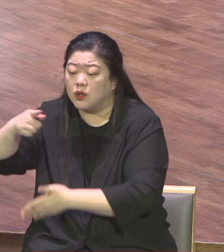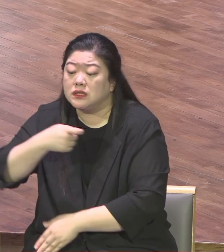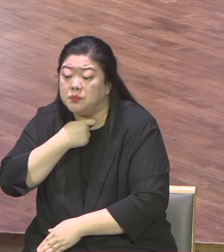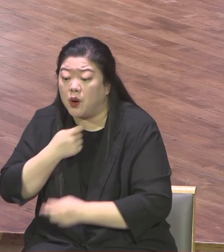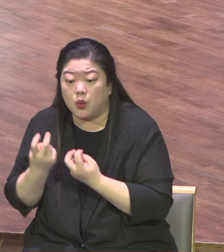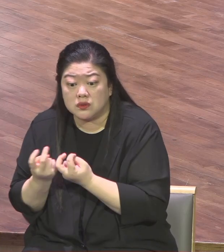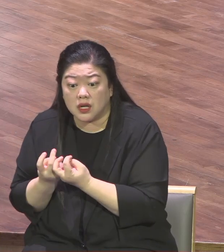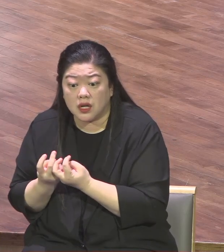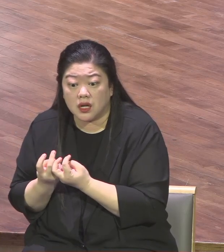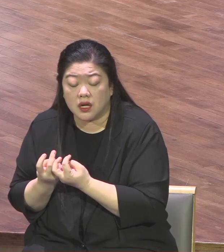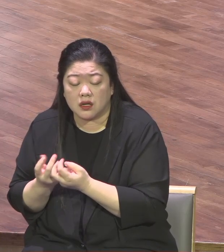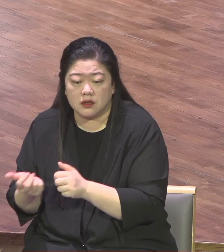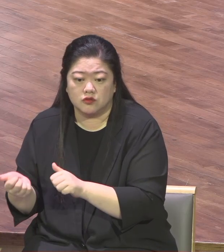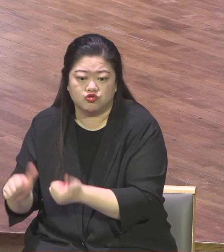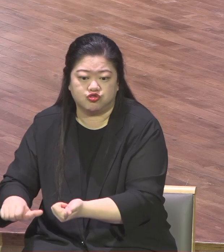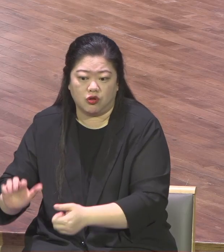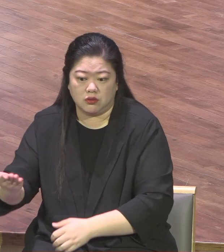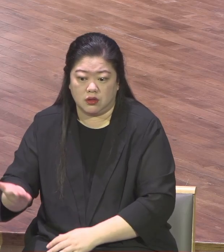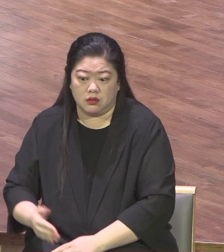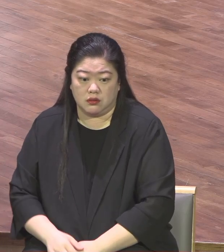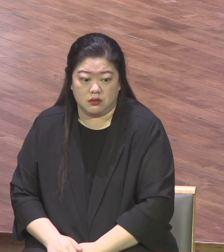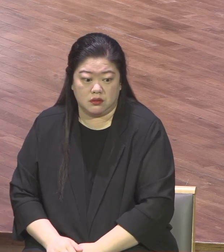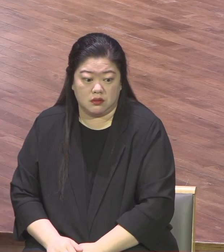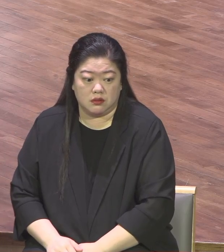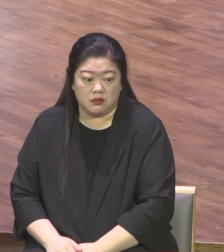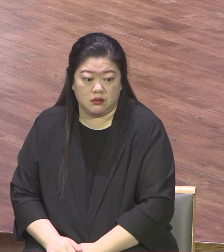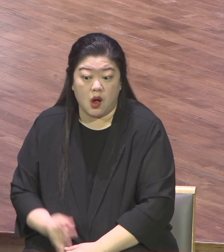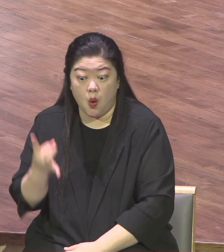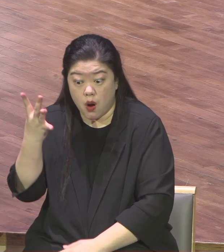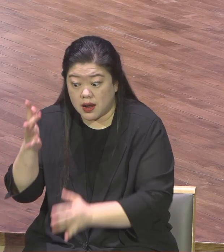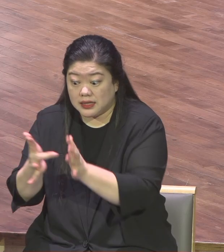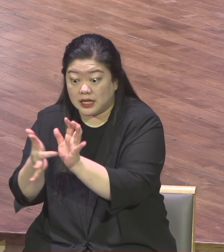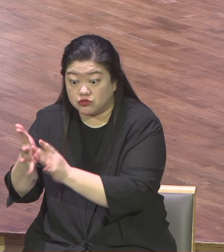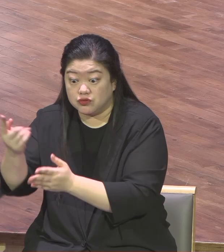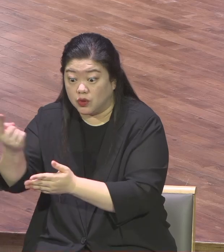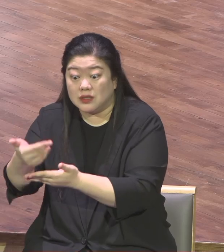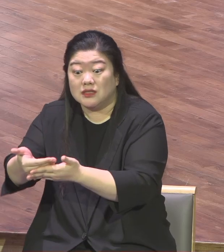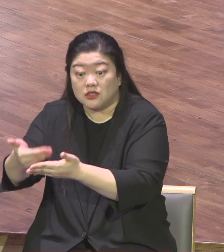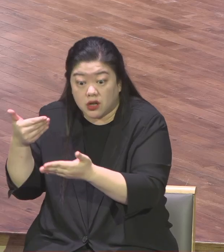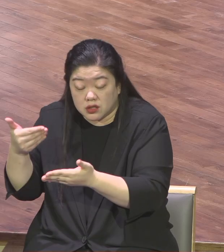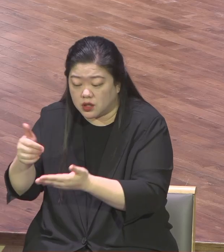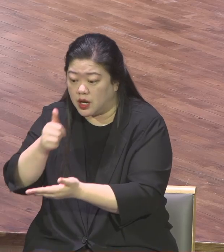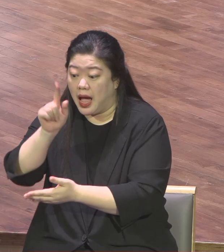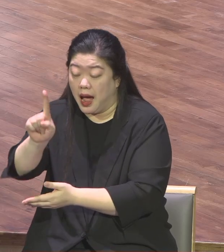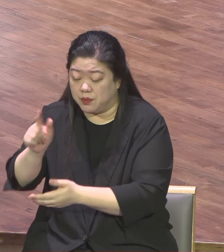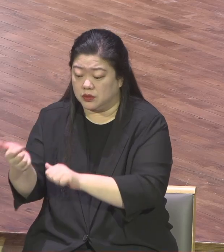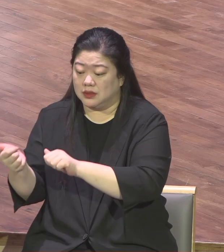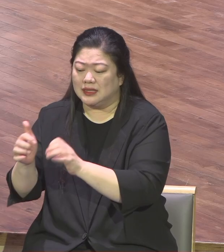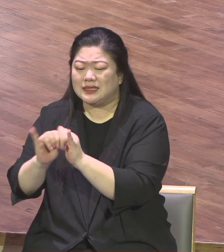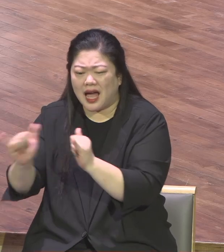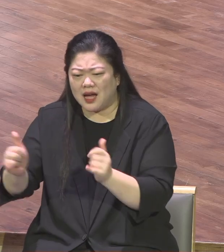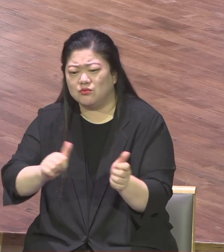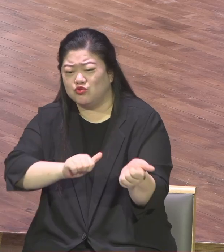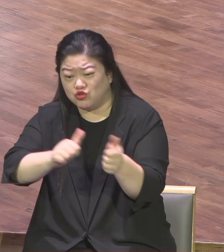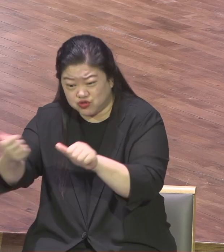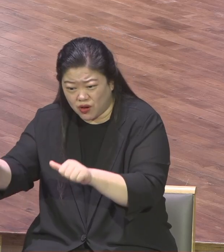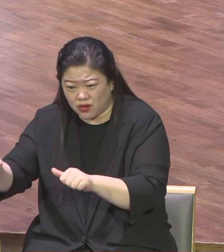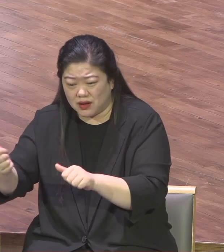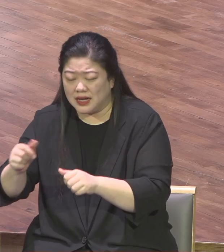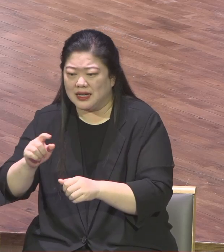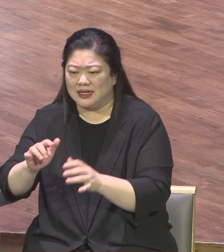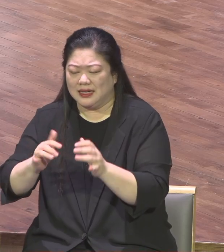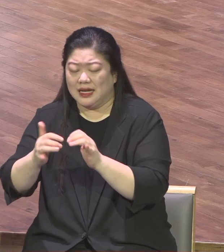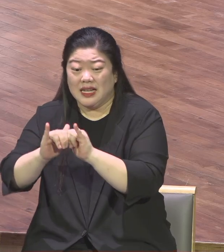죄는 죽음입니다. 히브리 9장 27절에 죽음에 대해 또 구체적으로 말하고 있죠. 한 번 죽는 것은 사람에게